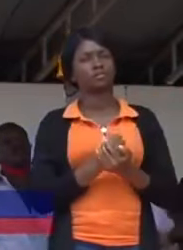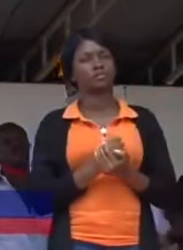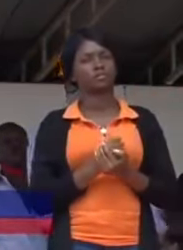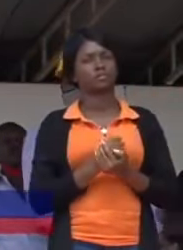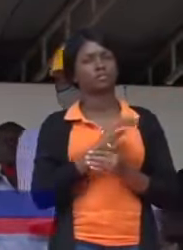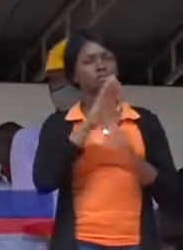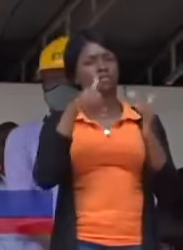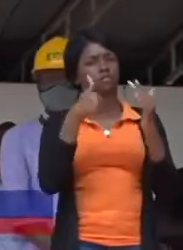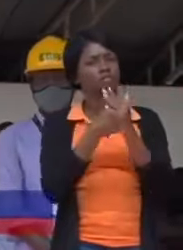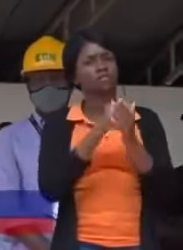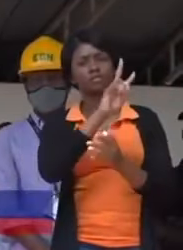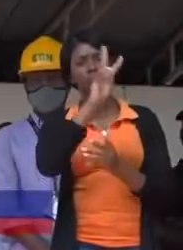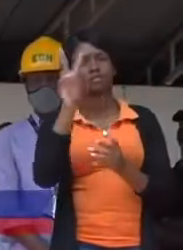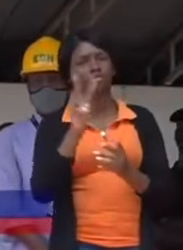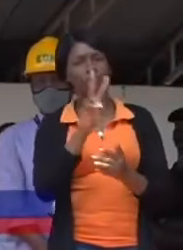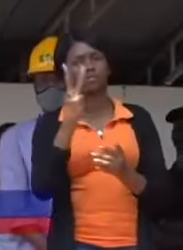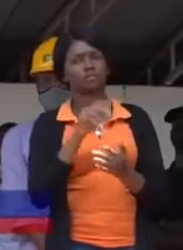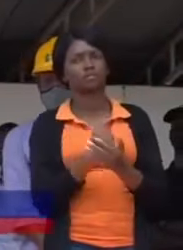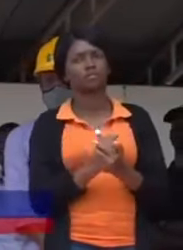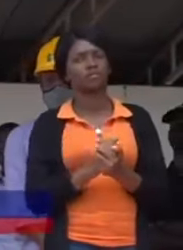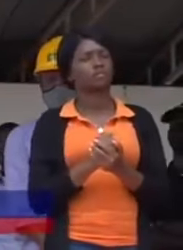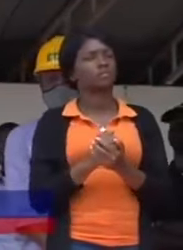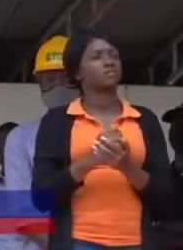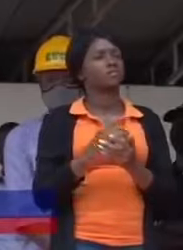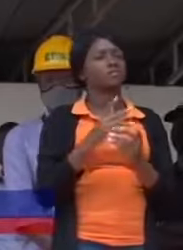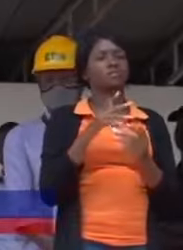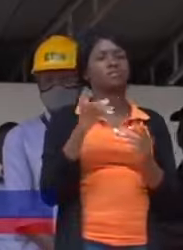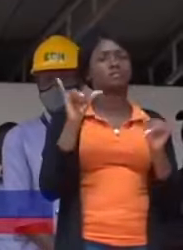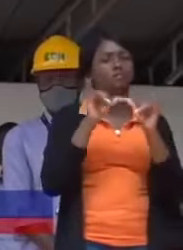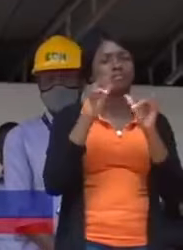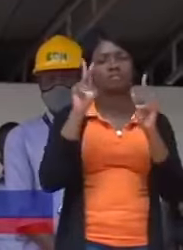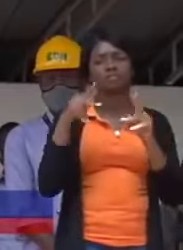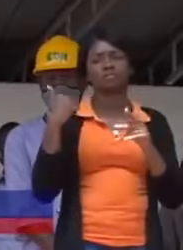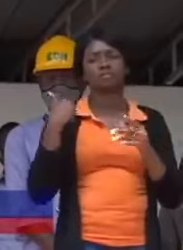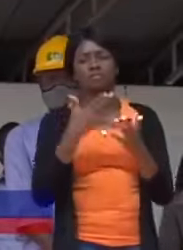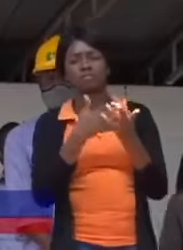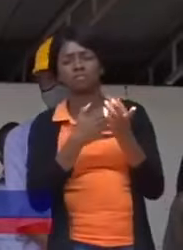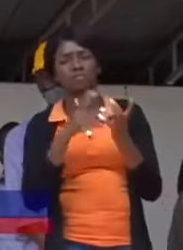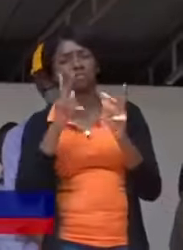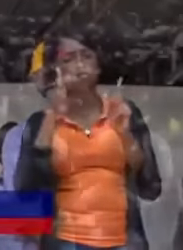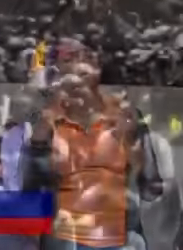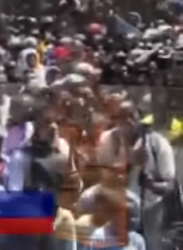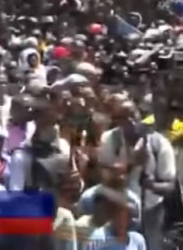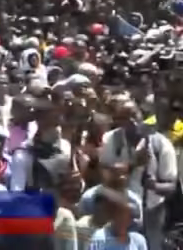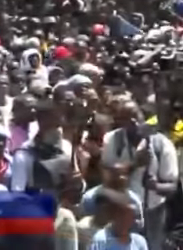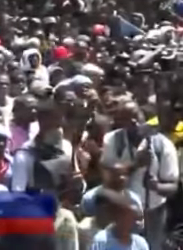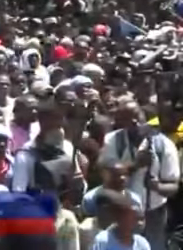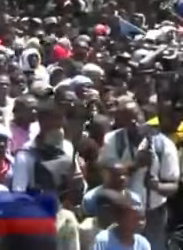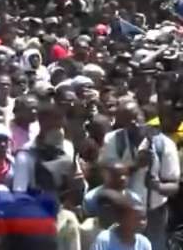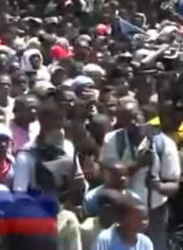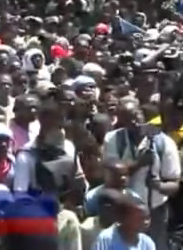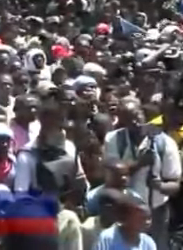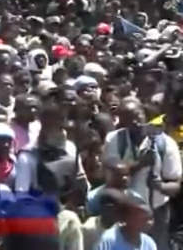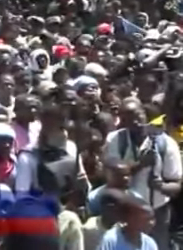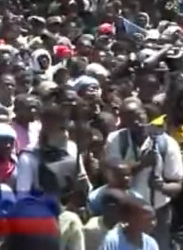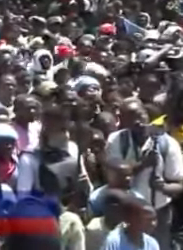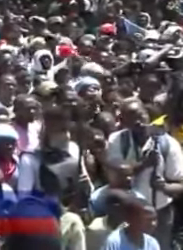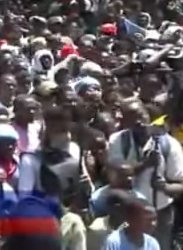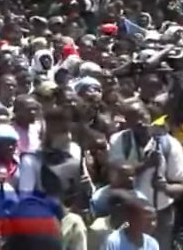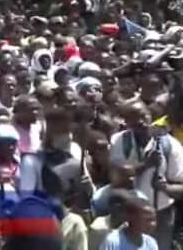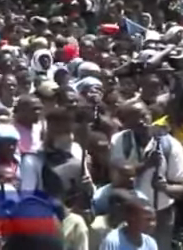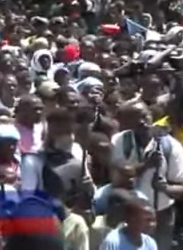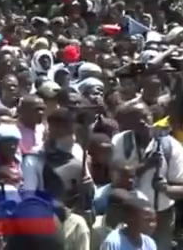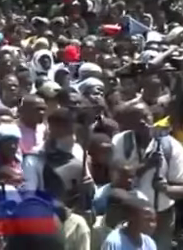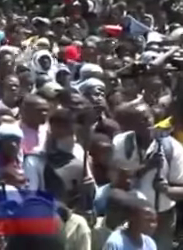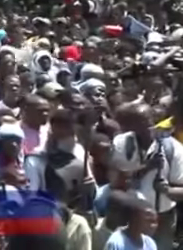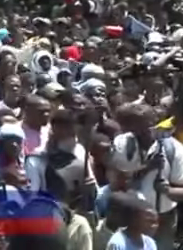nous avons goûté tout vagabond, ni autant intellectuel, ni nèg qui nous amènent. Nous disons que nous comprenons l'argent ou non. Songez, je me